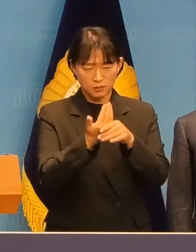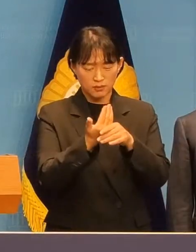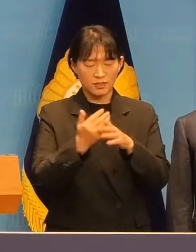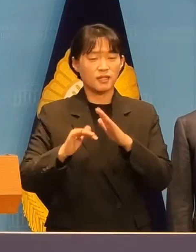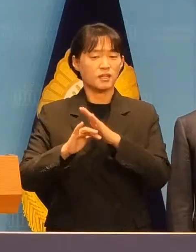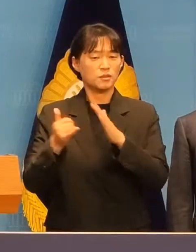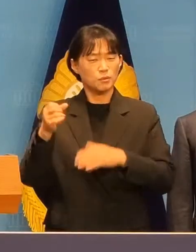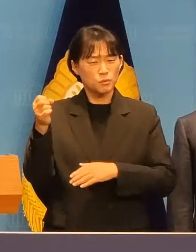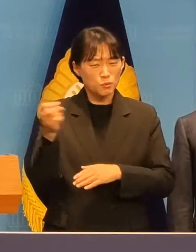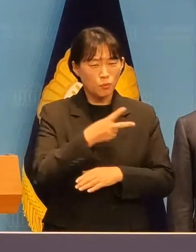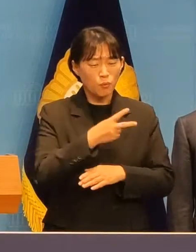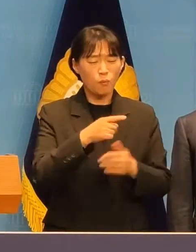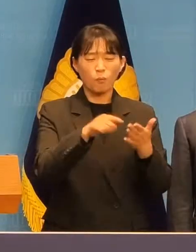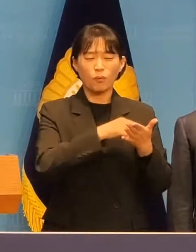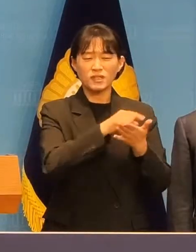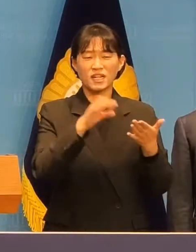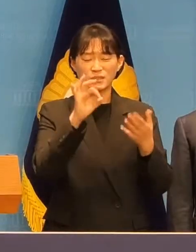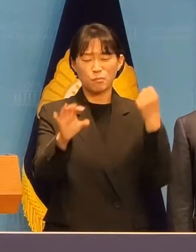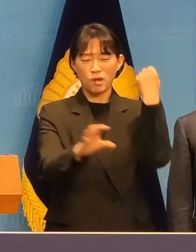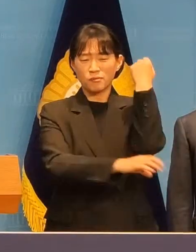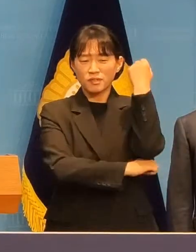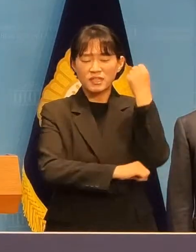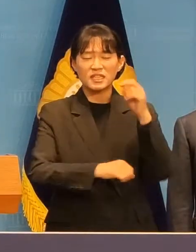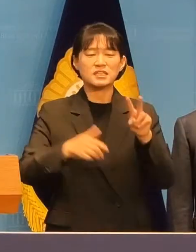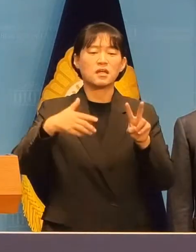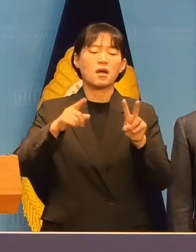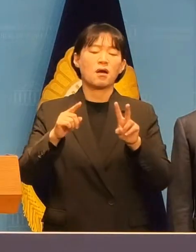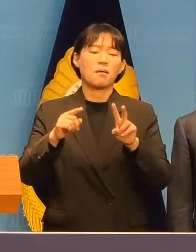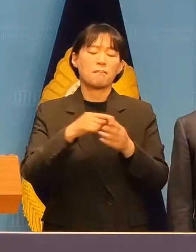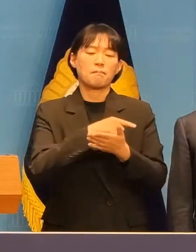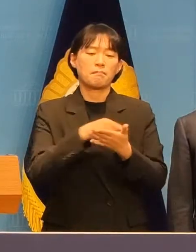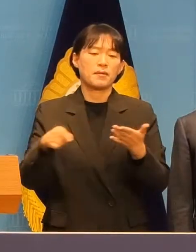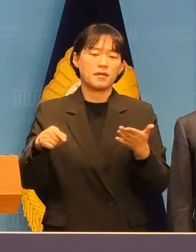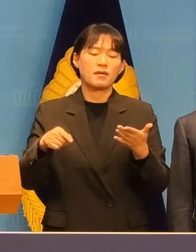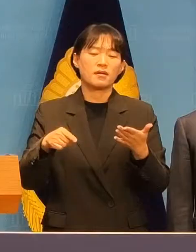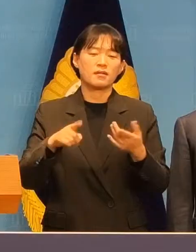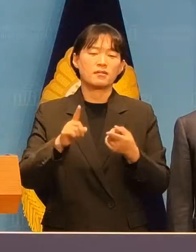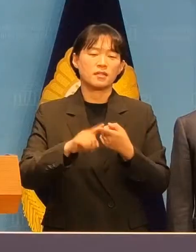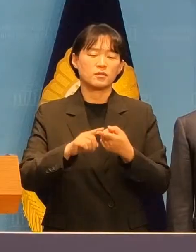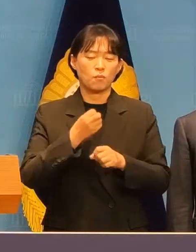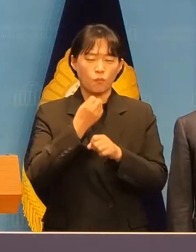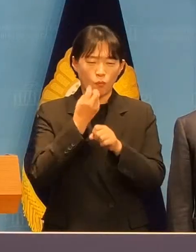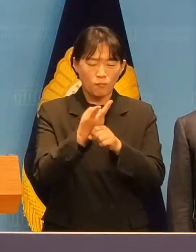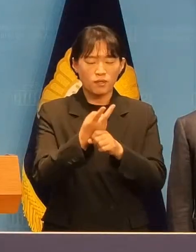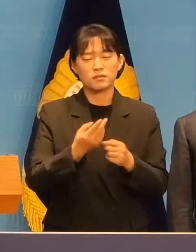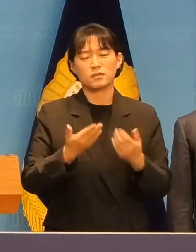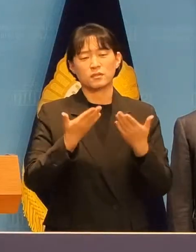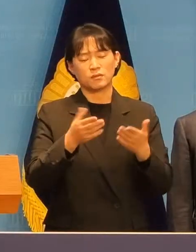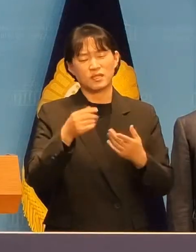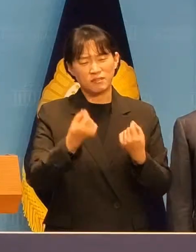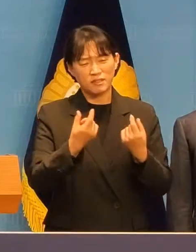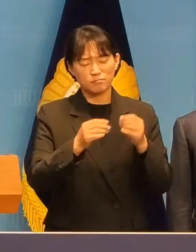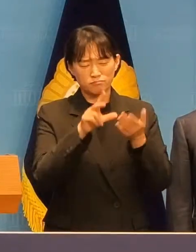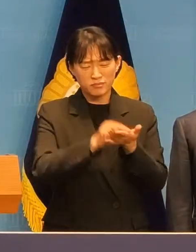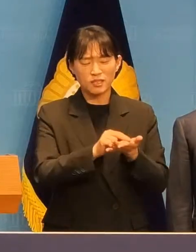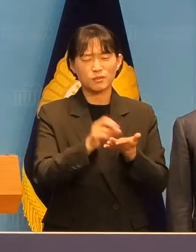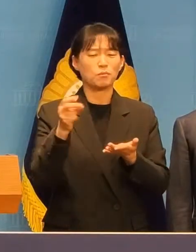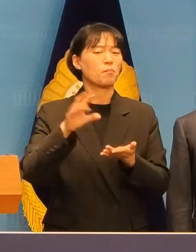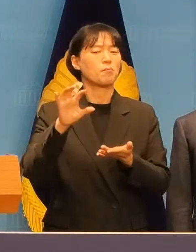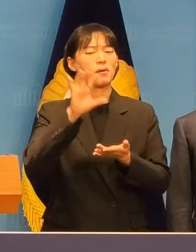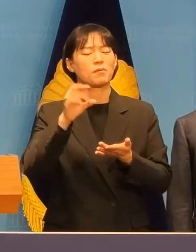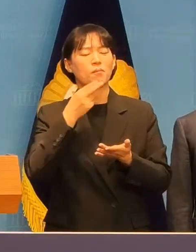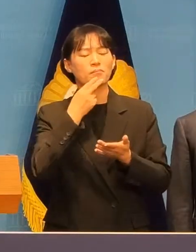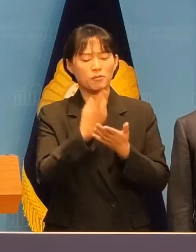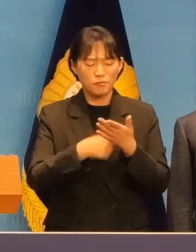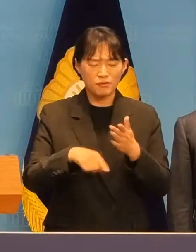유족들이 또다시 보상금 횡령이라는 2차 피해를 당한 현실을 고발하고 이 비극이 반복되지 않도록